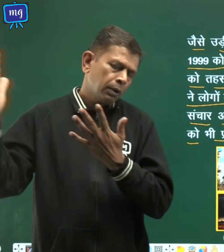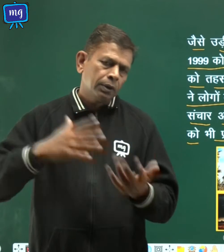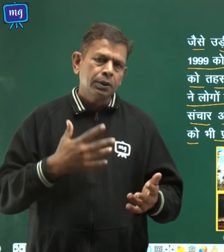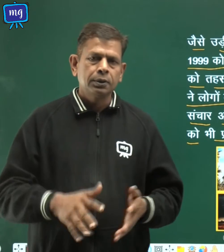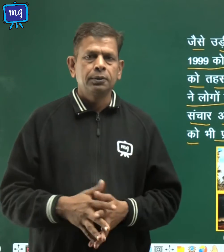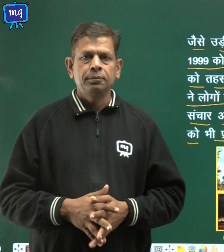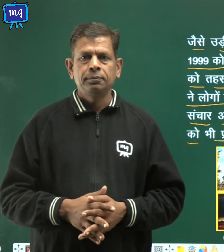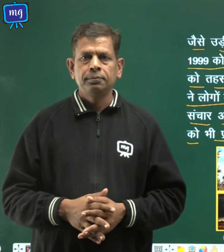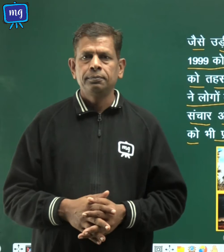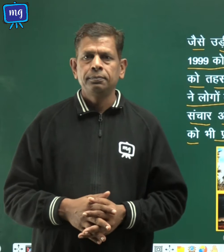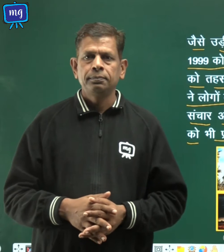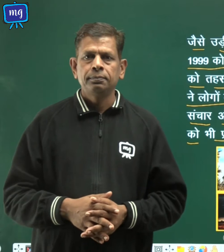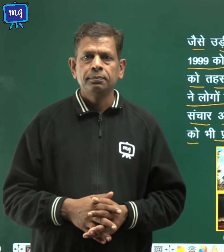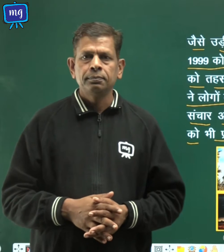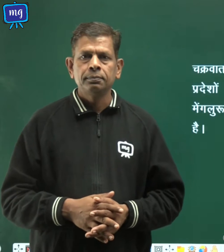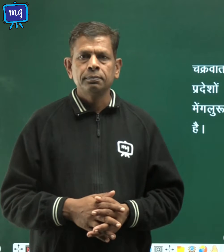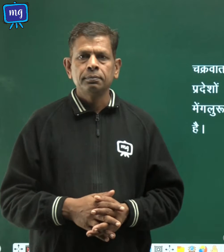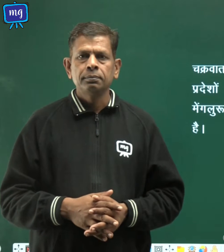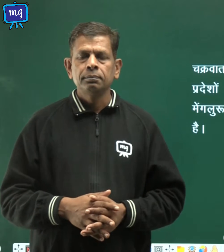हैं।